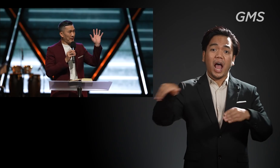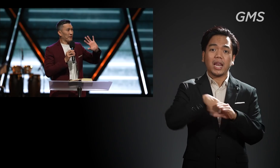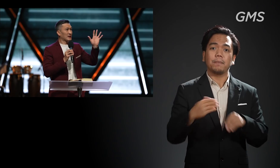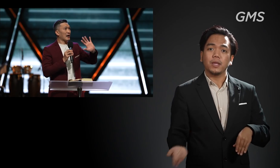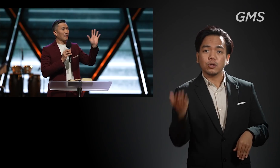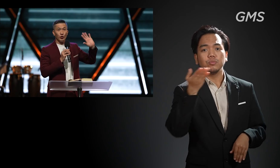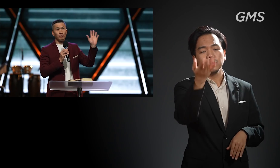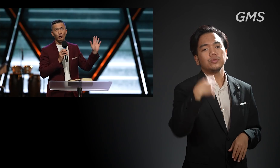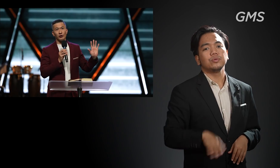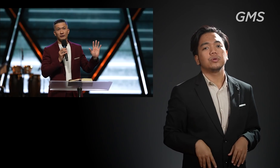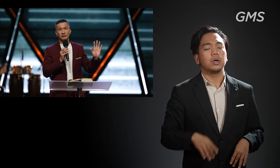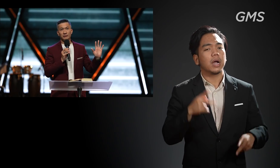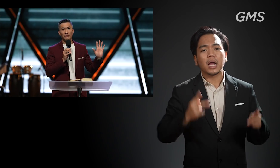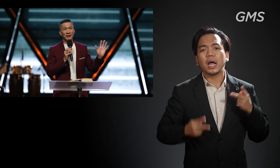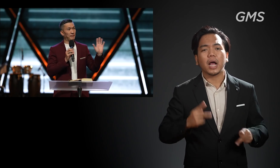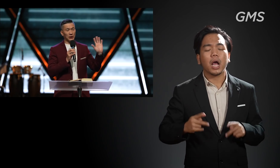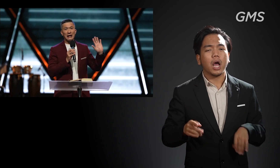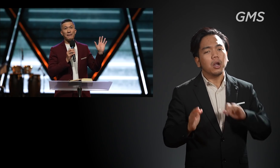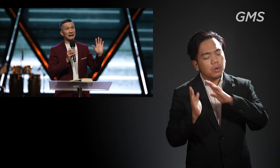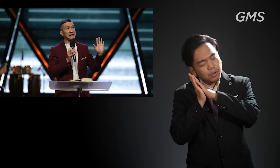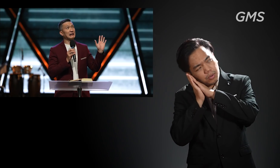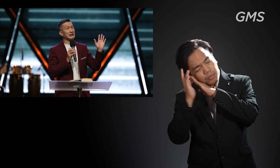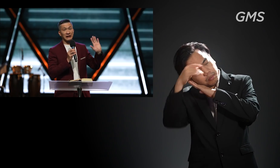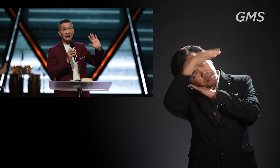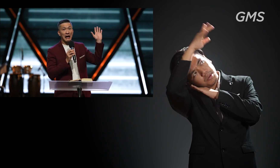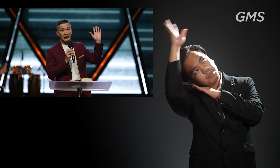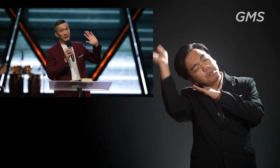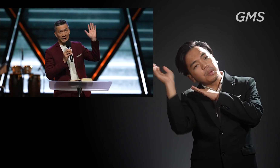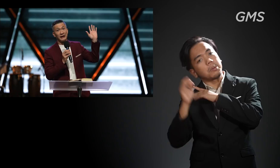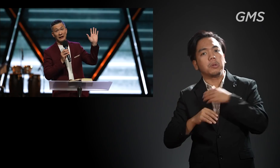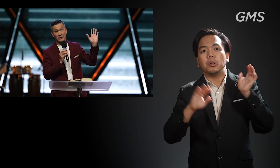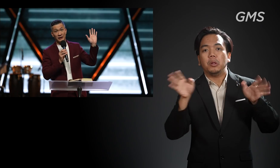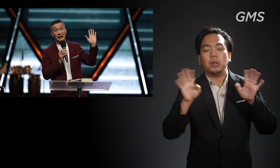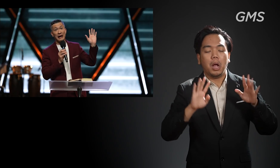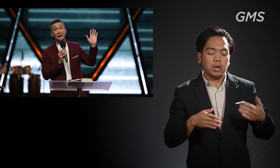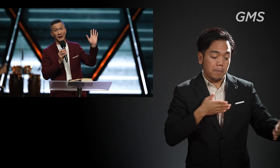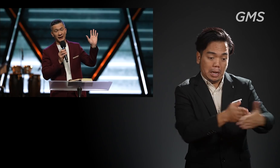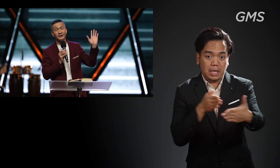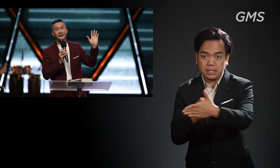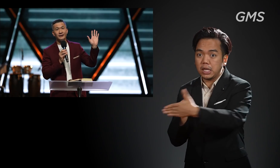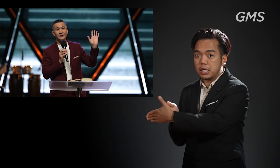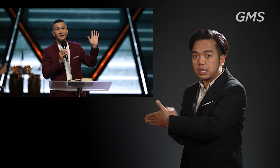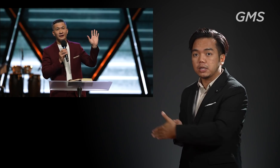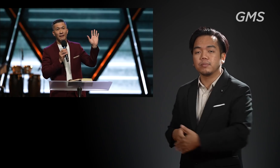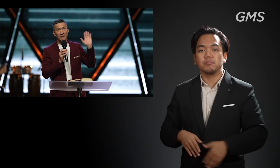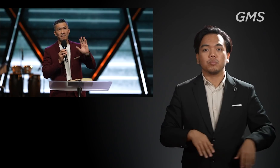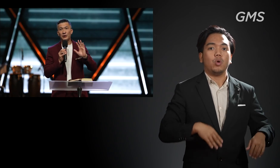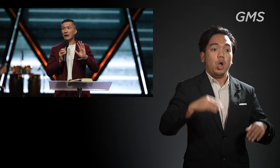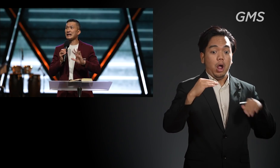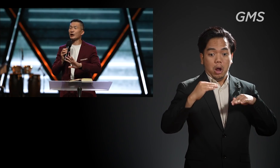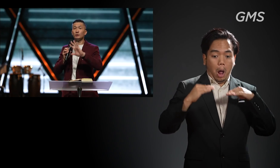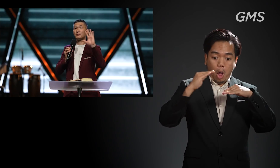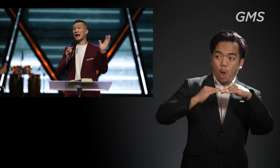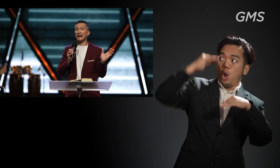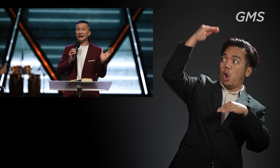Kalau mimpi bisa muluk-muluk, mimpi itu gak ada batasannya, setinggi langit, lebih tinggi dari langit bahkan. Mimpi